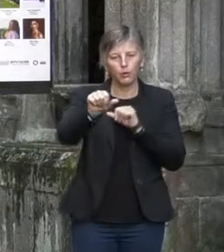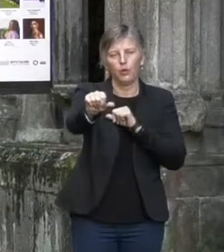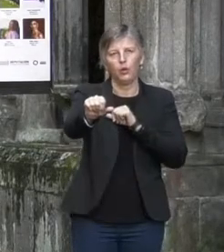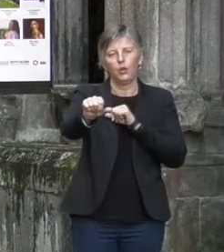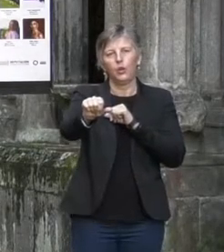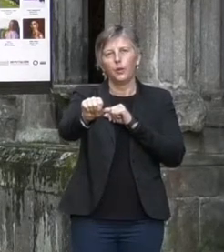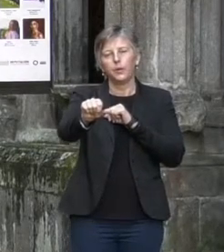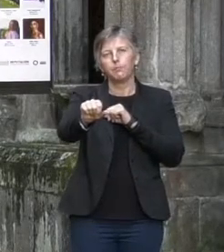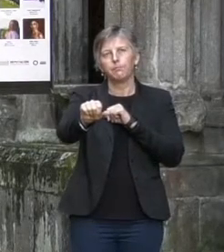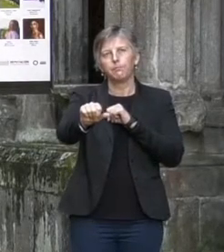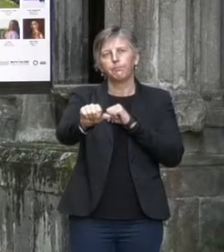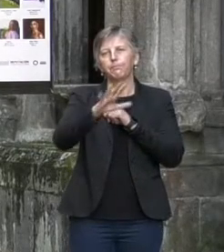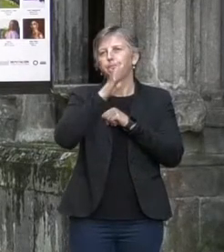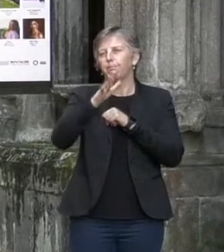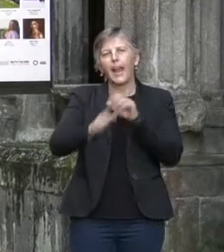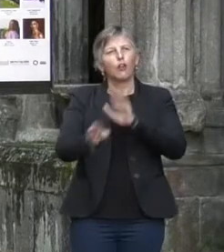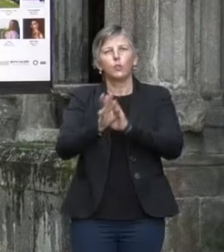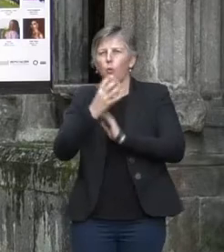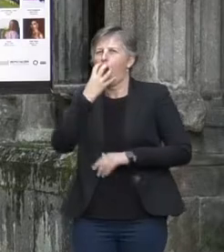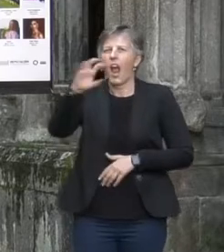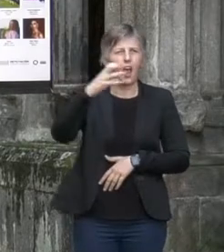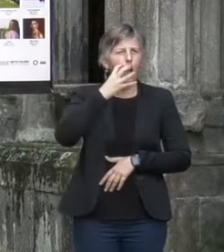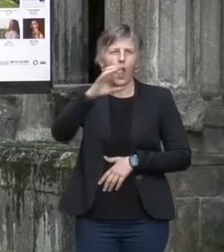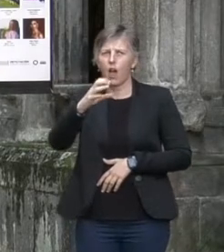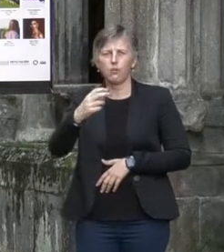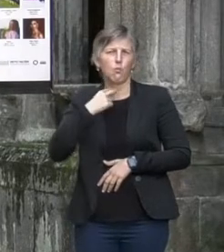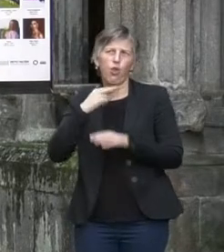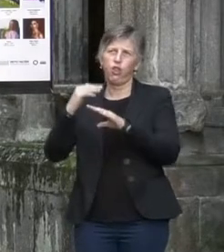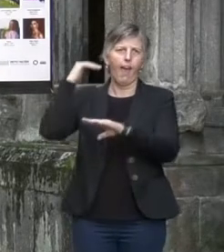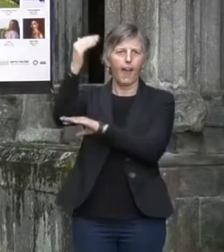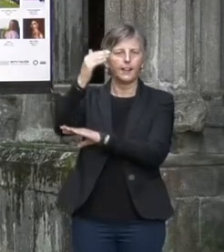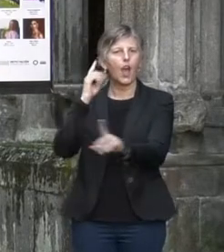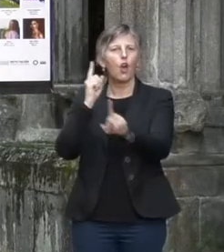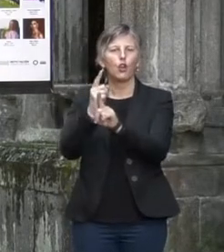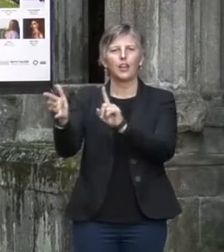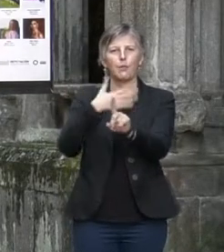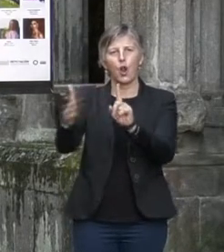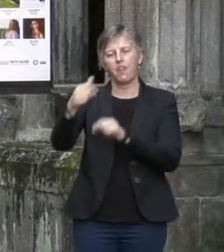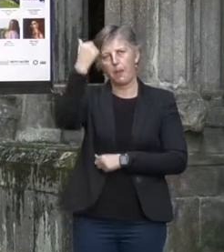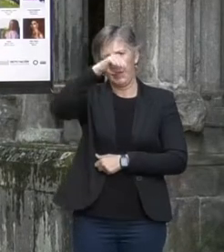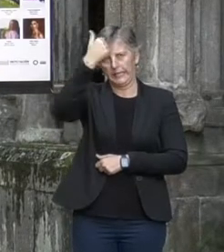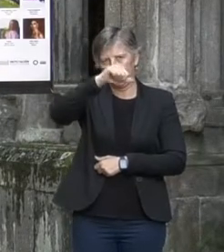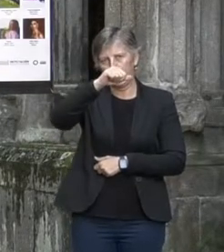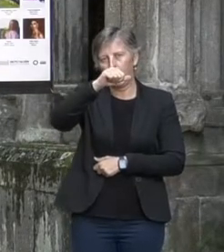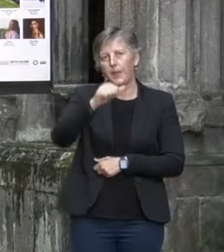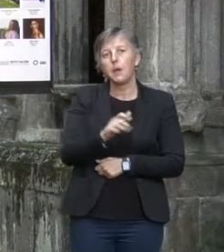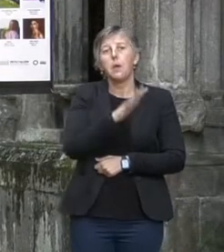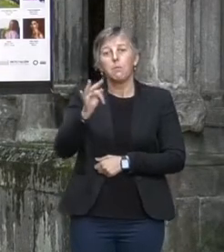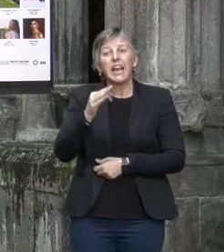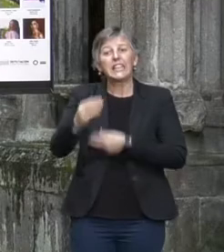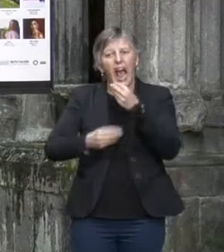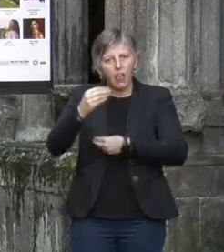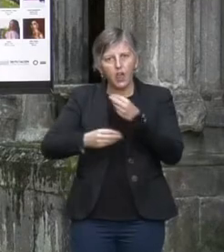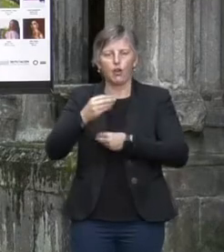para seguir berrando alto contra as violencias machistas e facelo